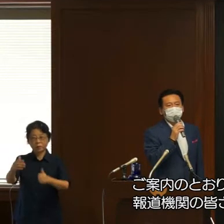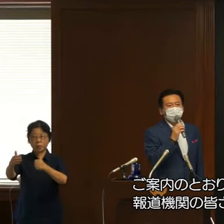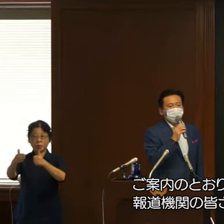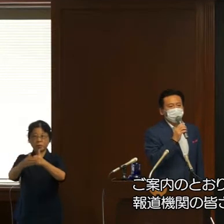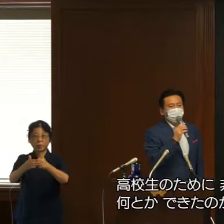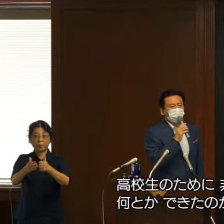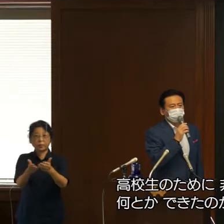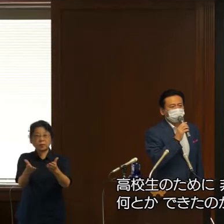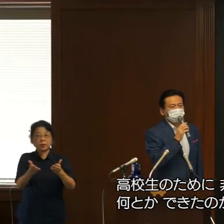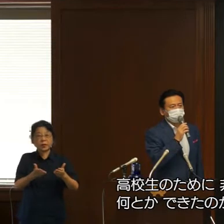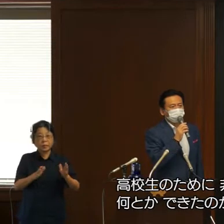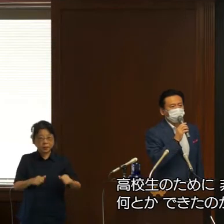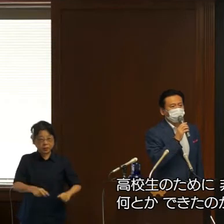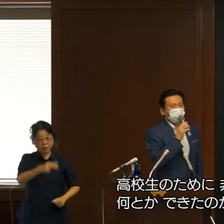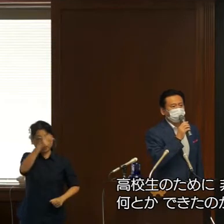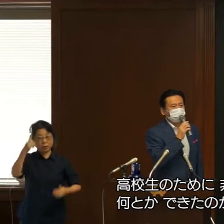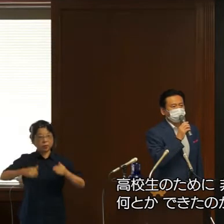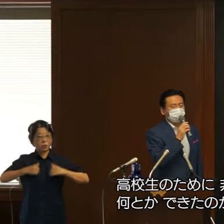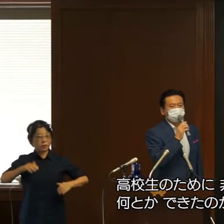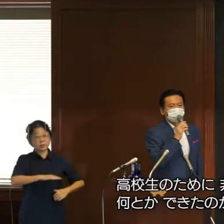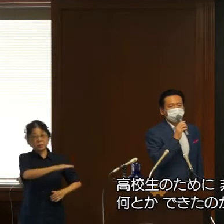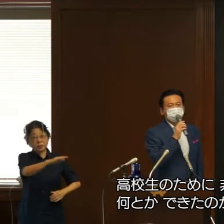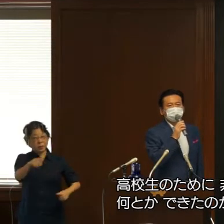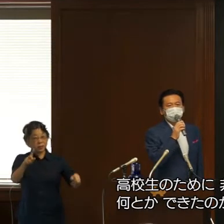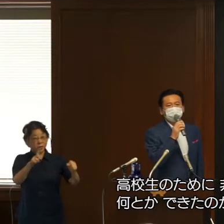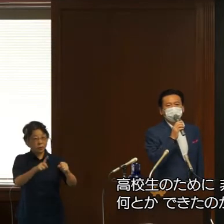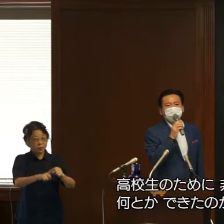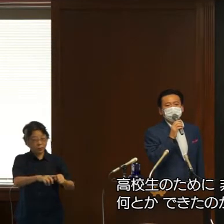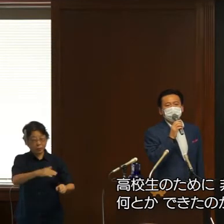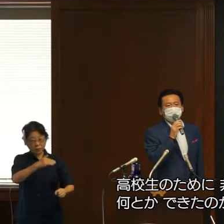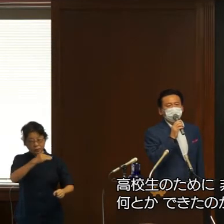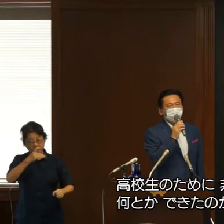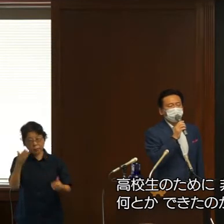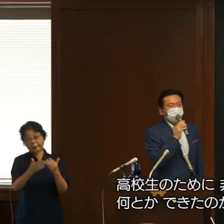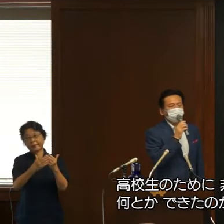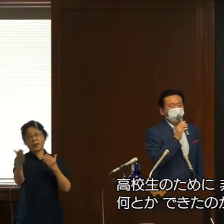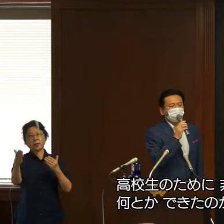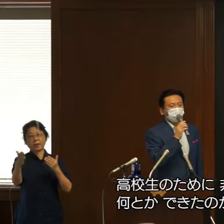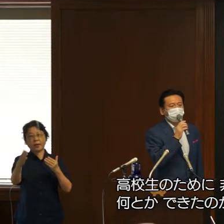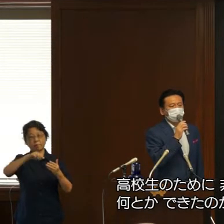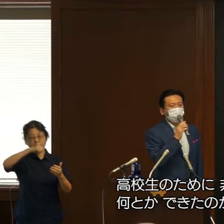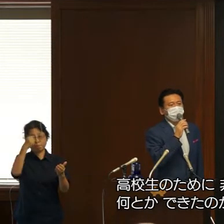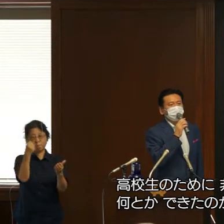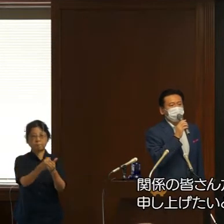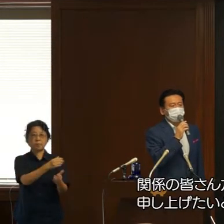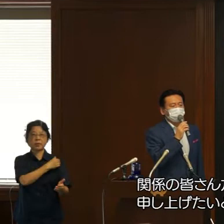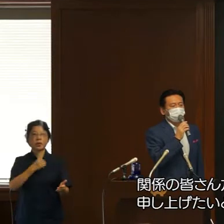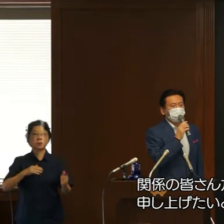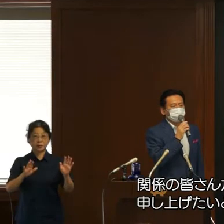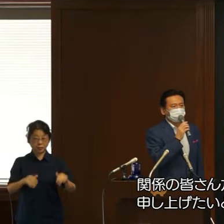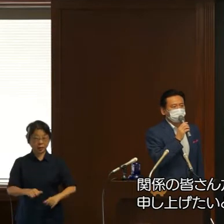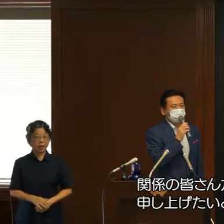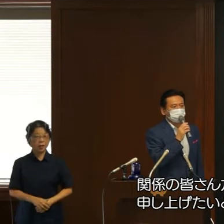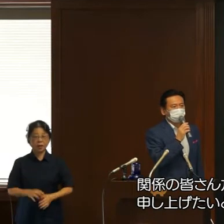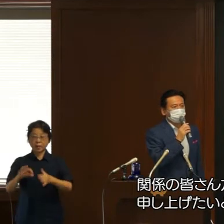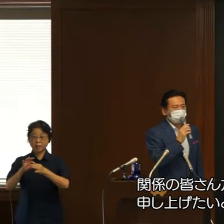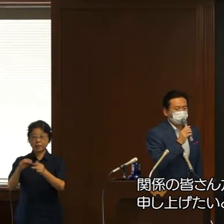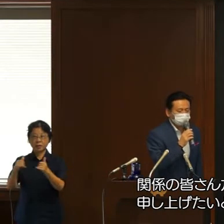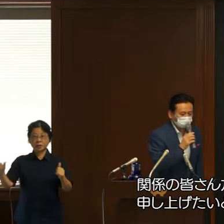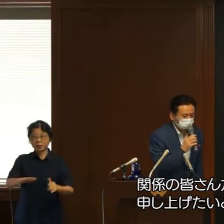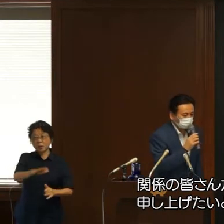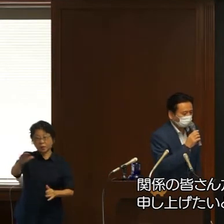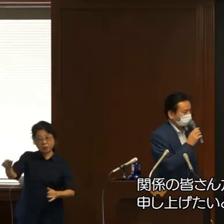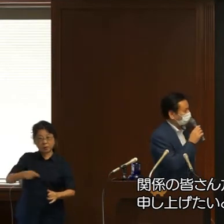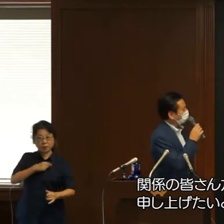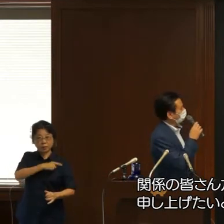も得て、高校生のために、非常にあの素晴らしい大会が、まあ、なんとかできたのかなということで、関係の皆さん方に心から